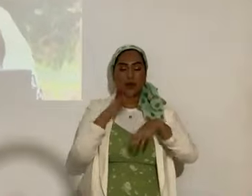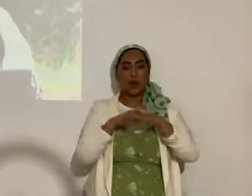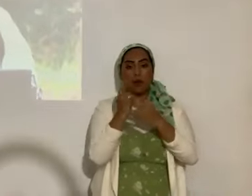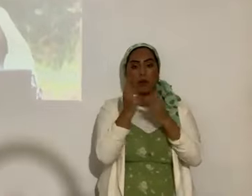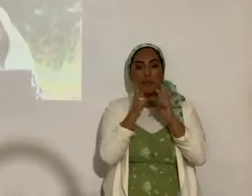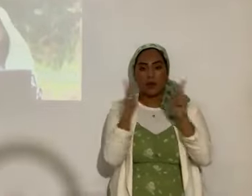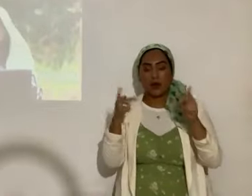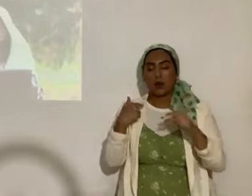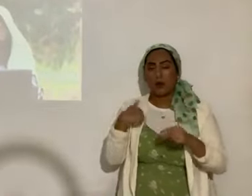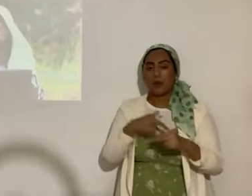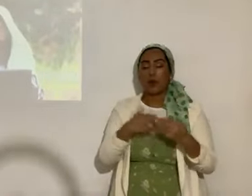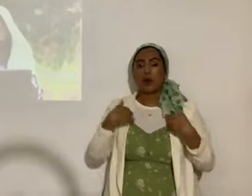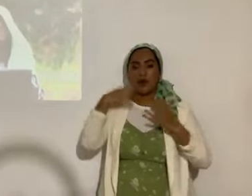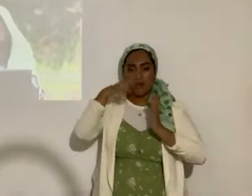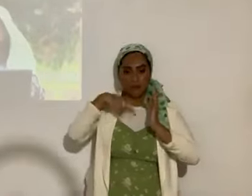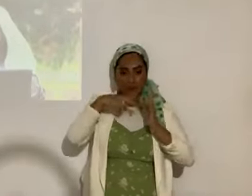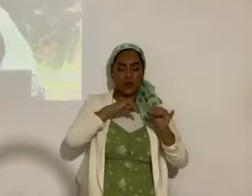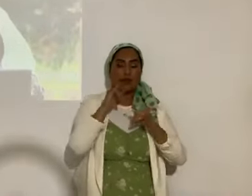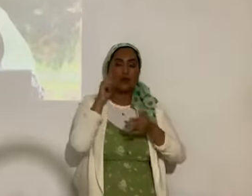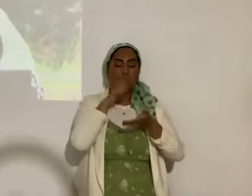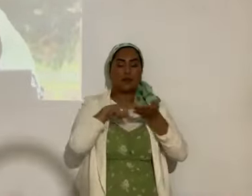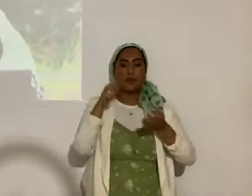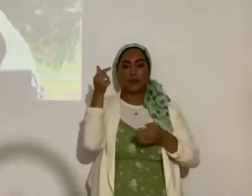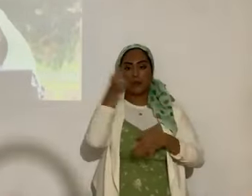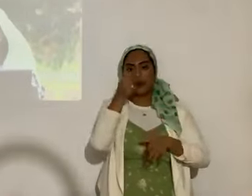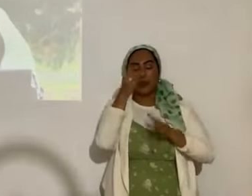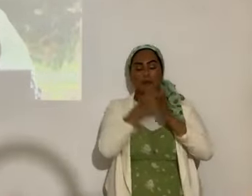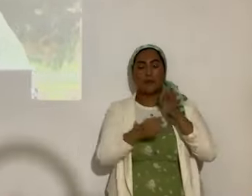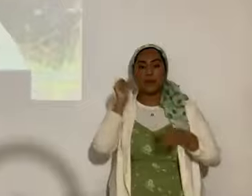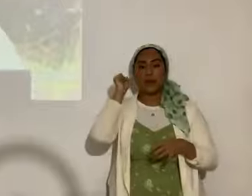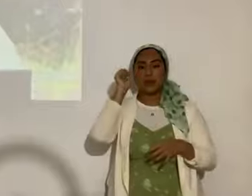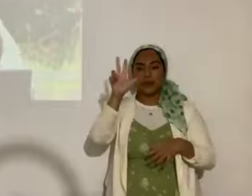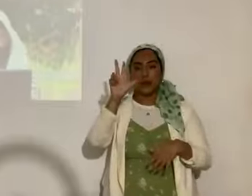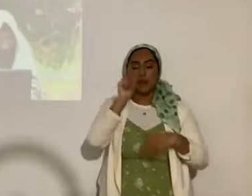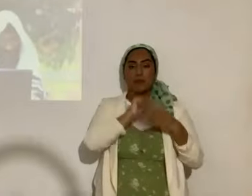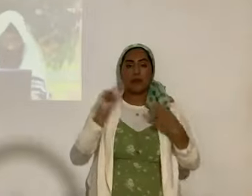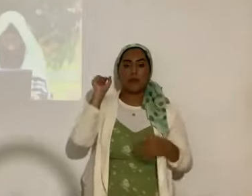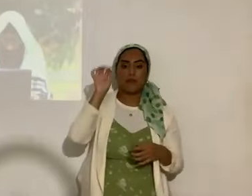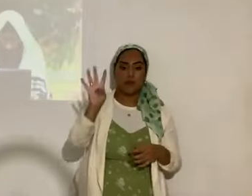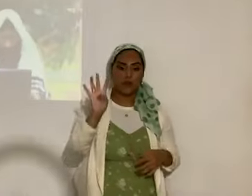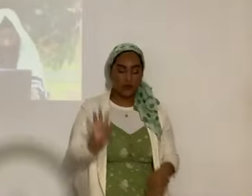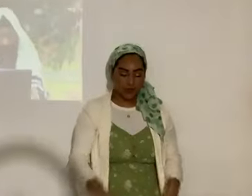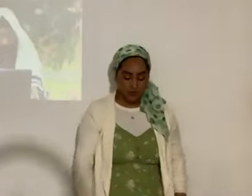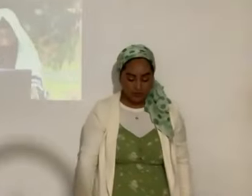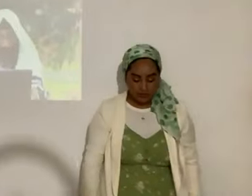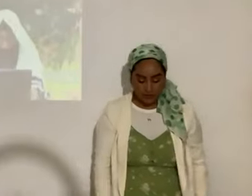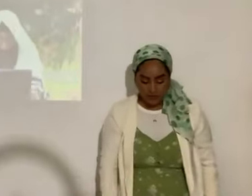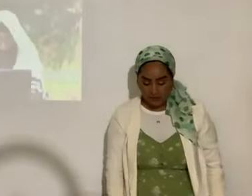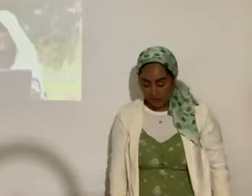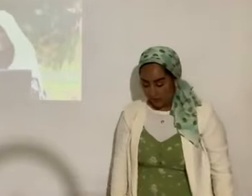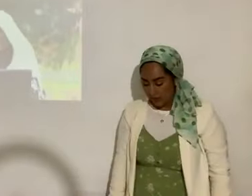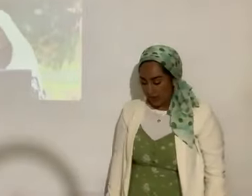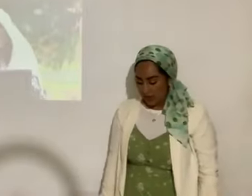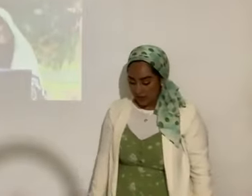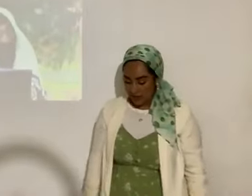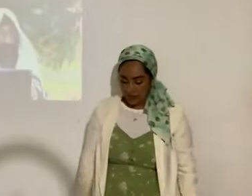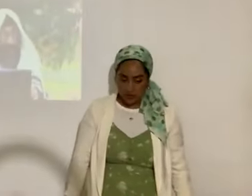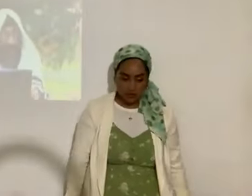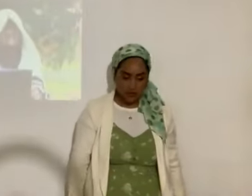lo hemos leído y vamos a leer Génesis capítulo 3 en el verso 4 Génesis capítulo 3